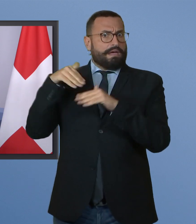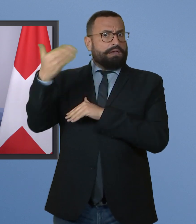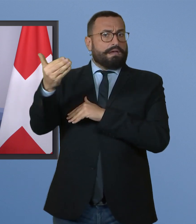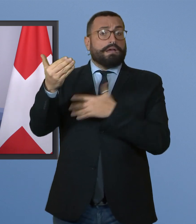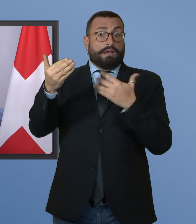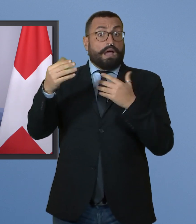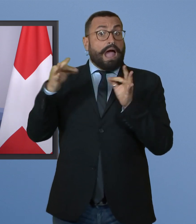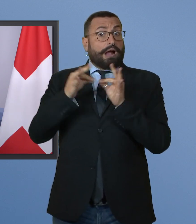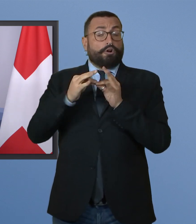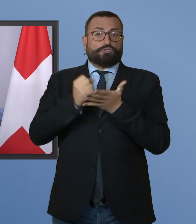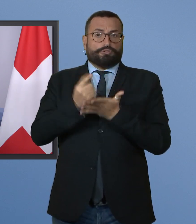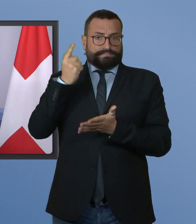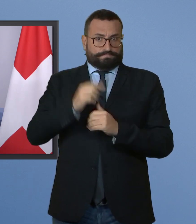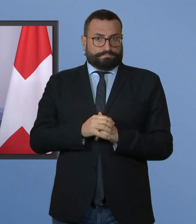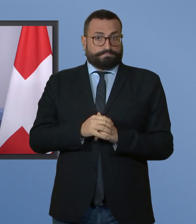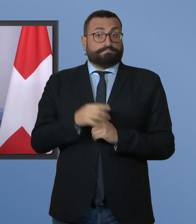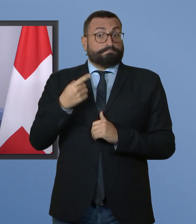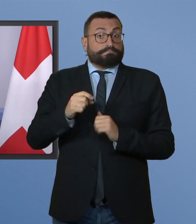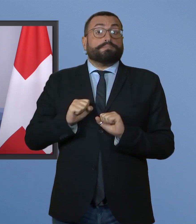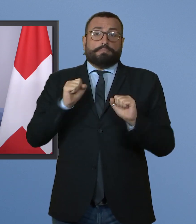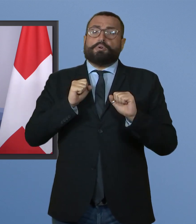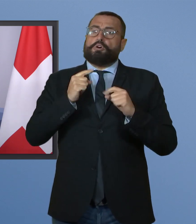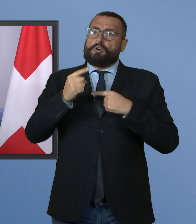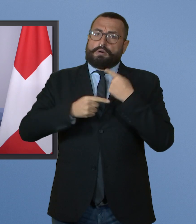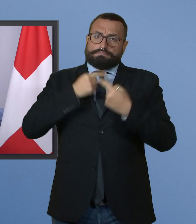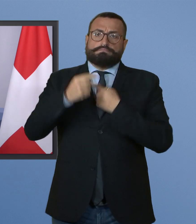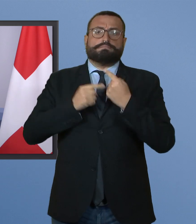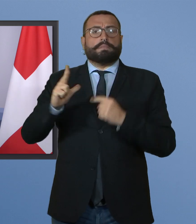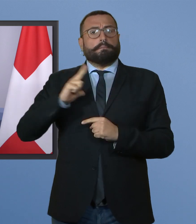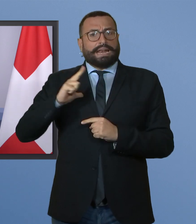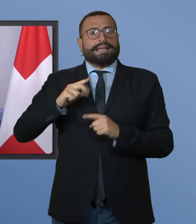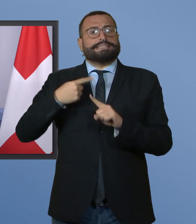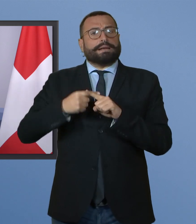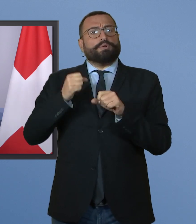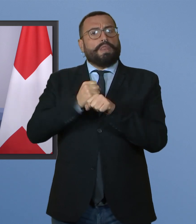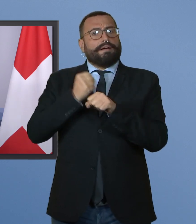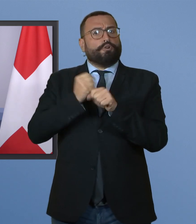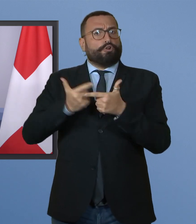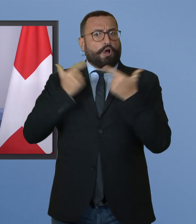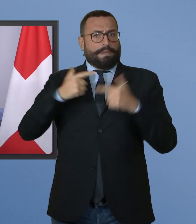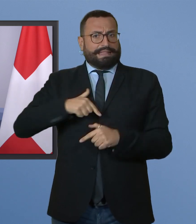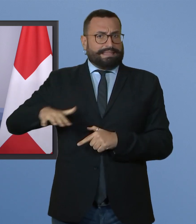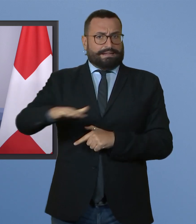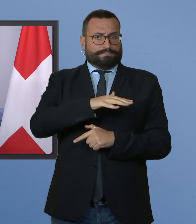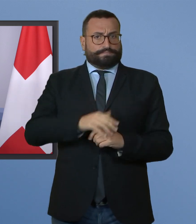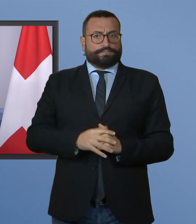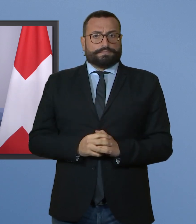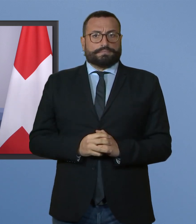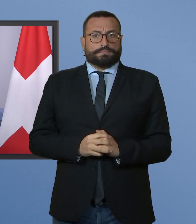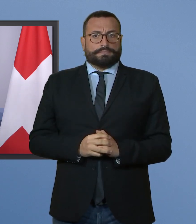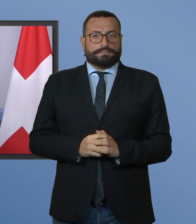è particolarmente importante in questo modo riusciamo a creare e preservare benessere e posti di lavoro nel nostro paese ed